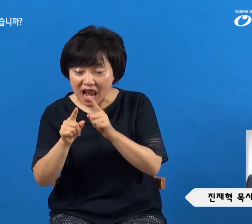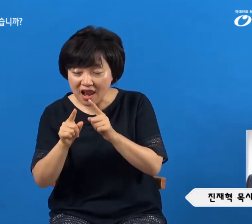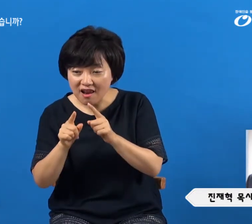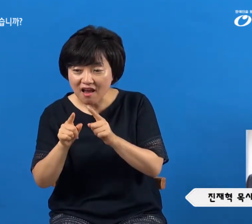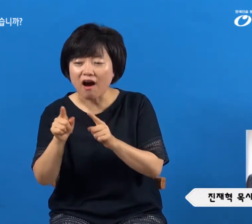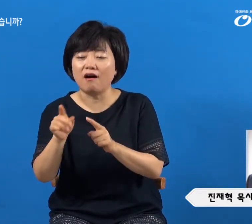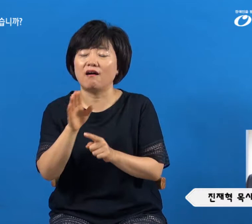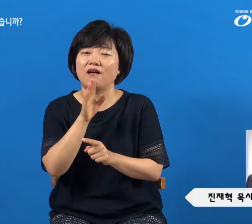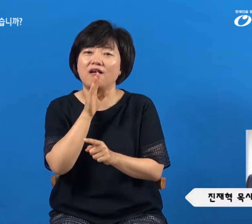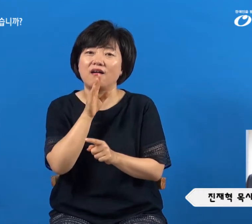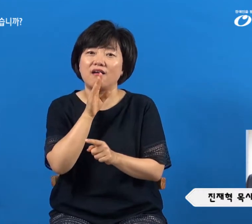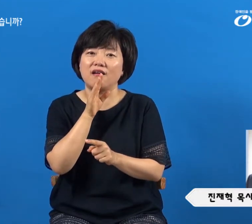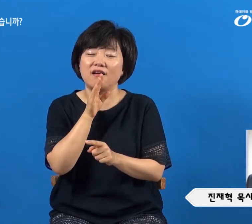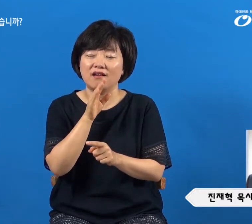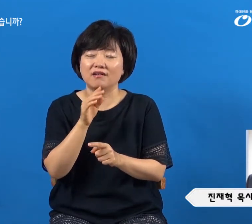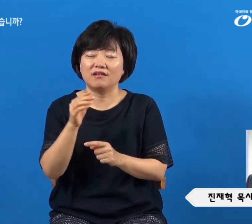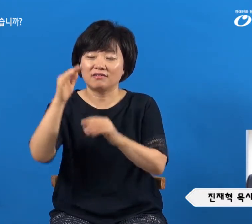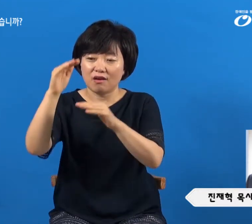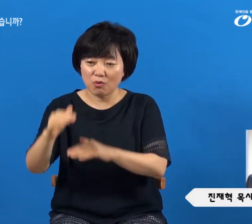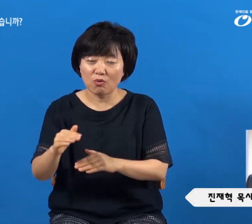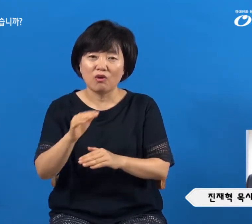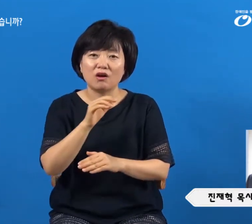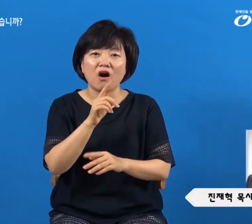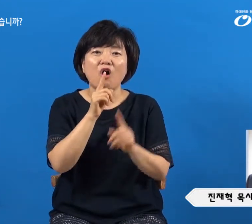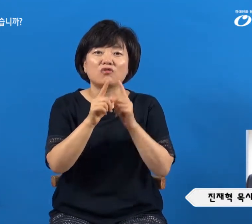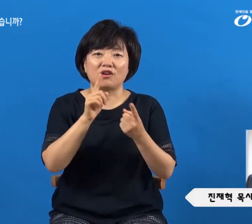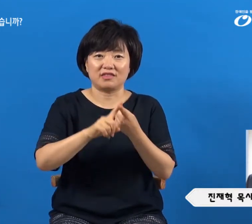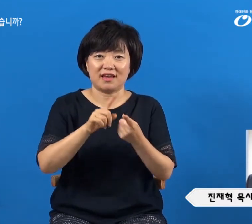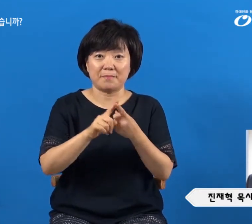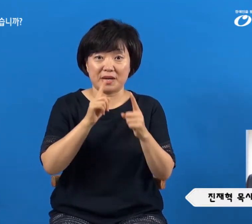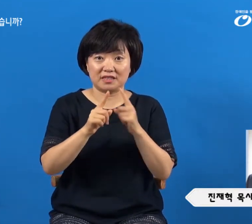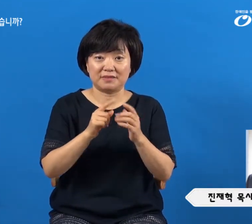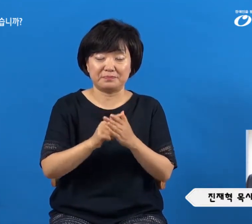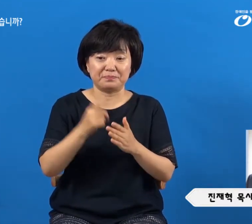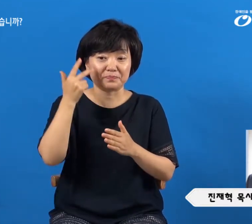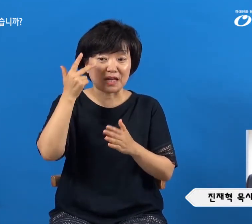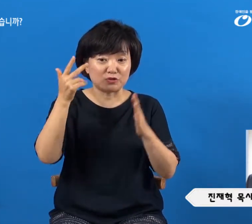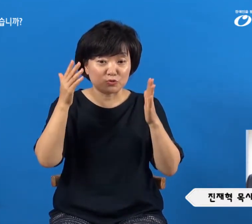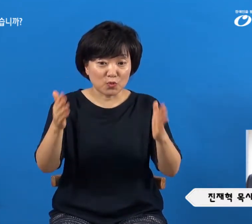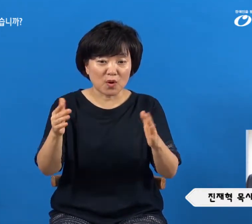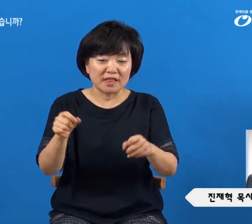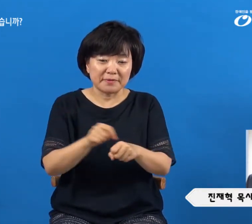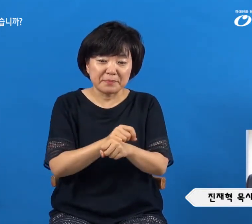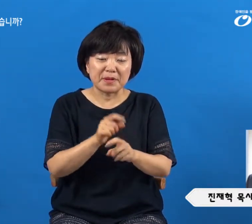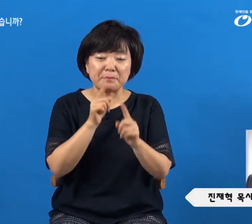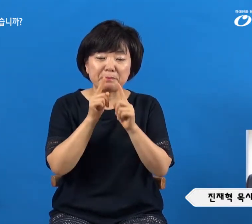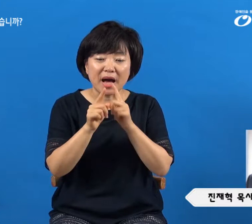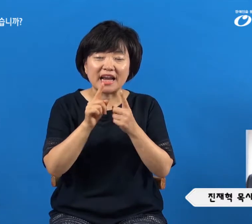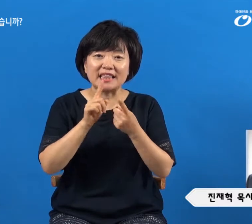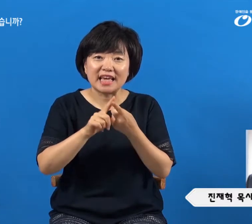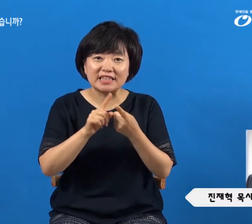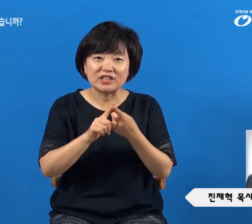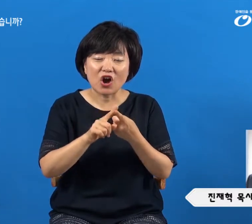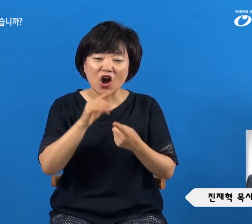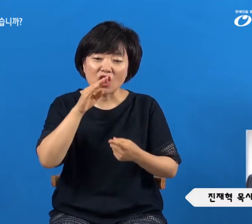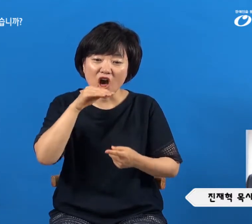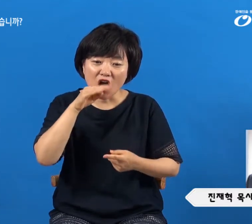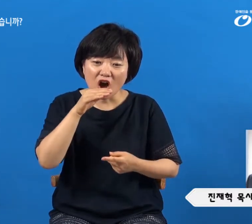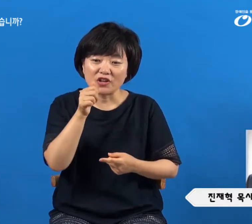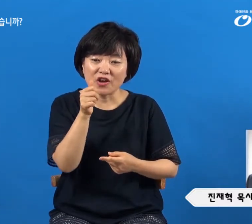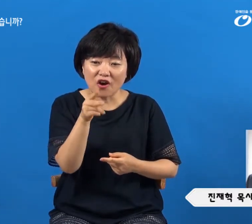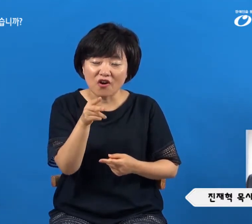똑같이 언어에 관한 말씀입니다. 그래서 이번 한 주 동안에 특별히 우리가 하는 말에 대해서, 혀에